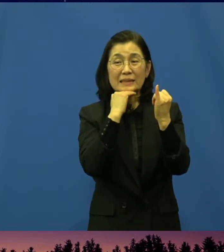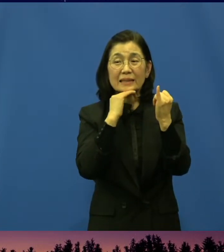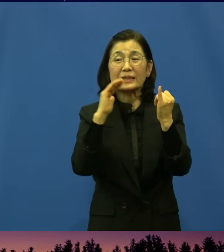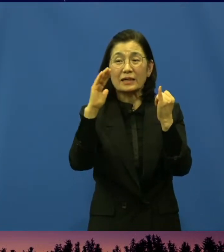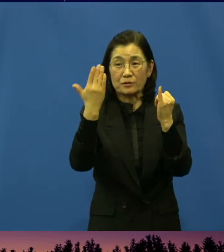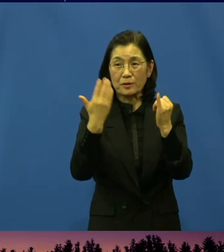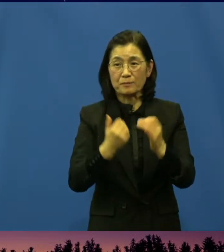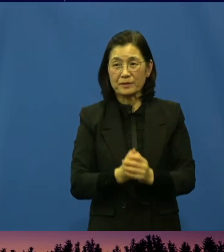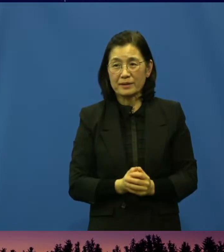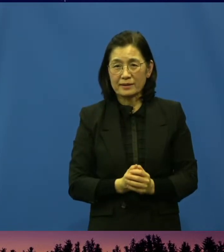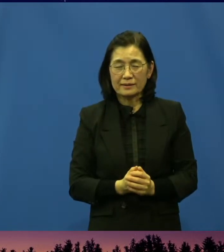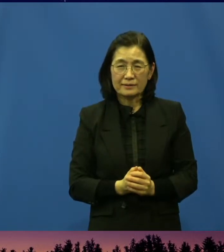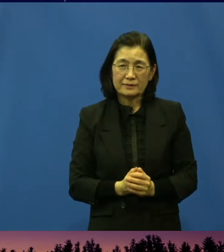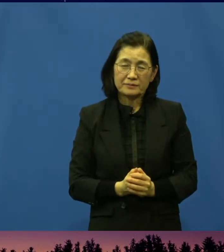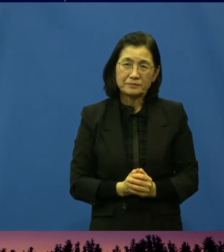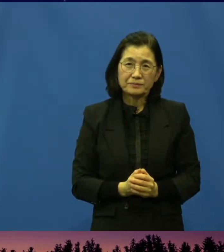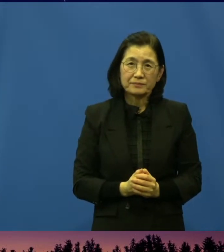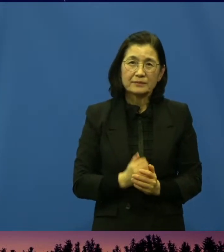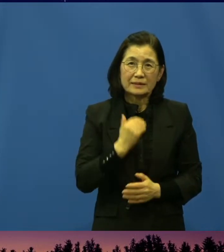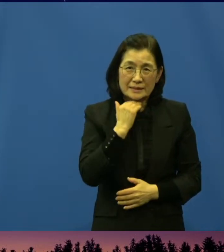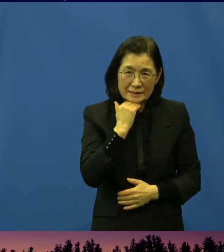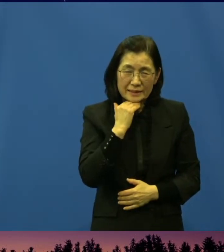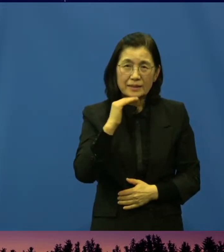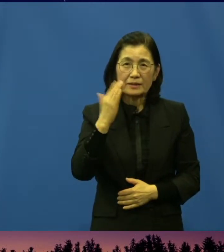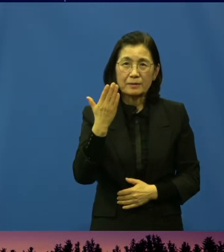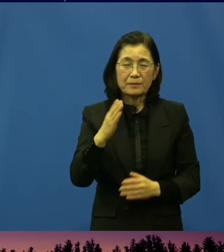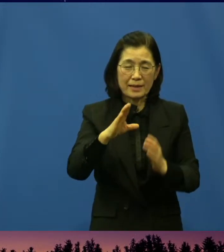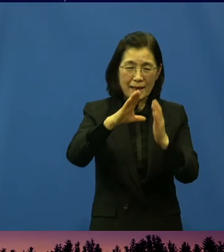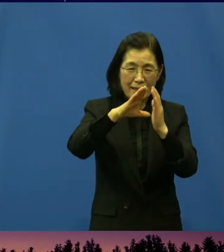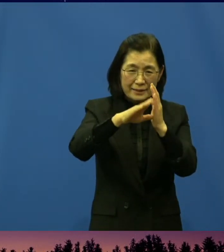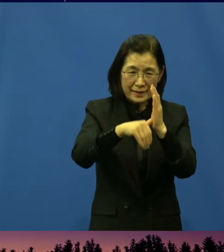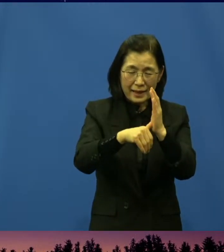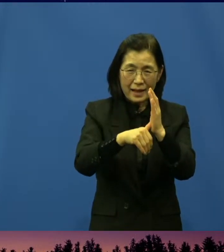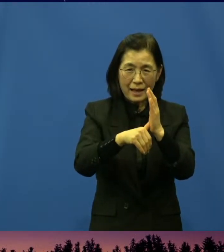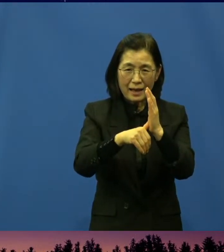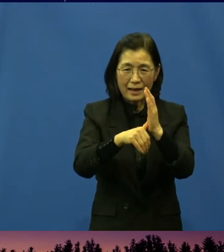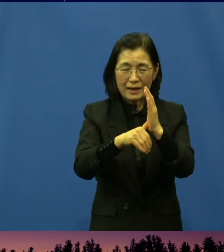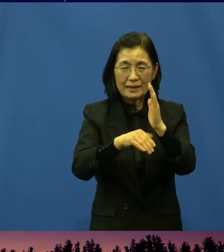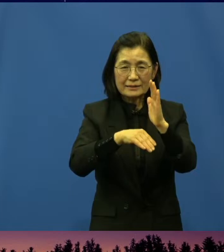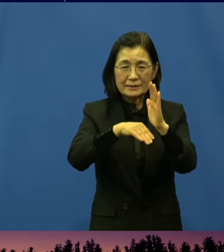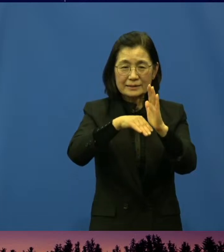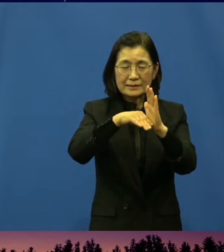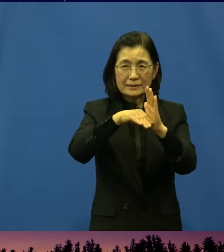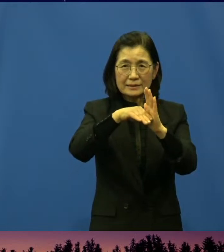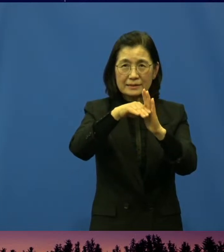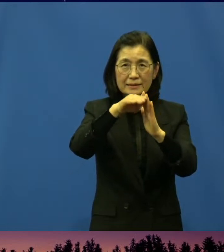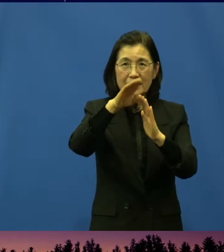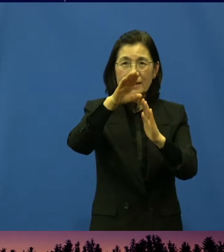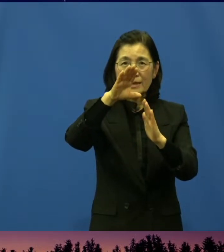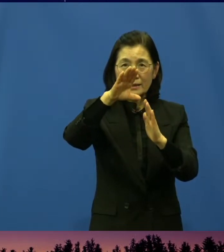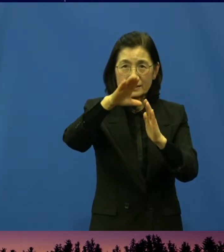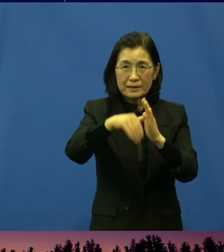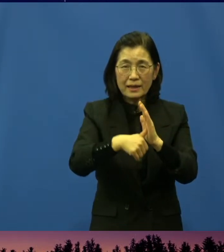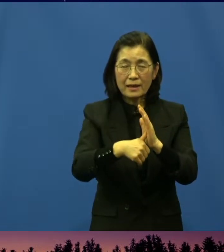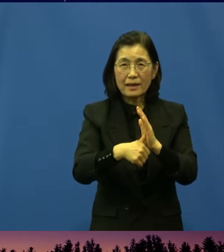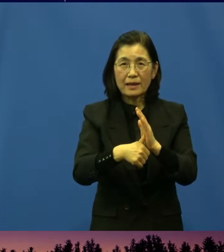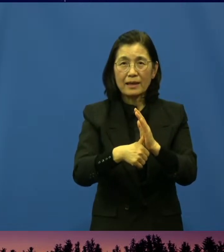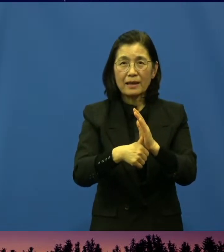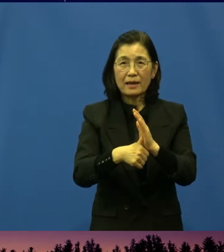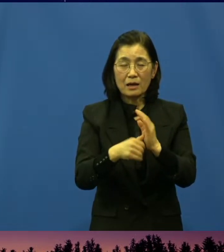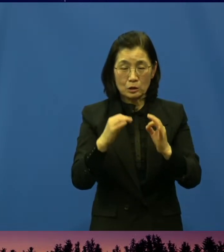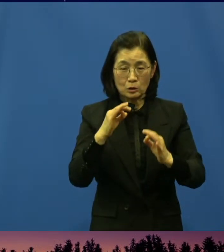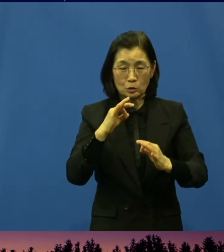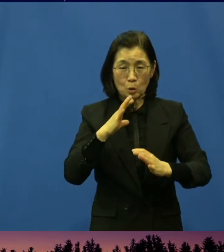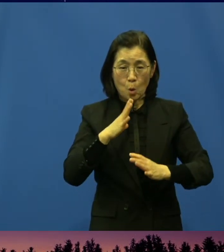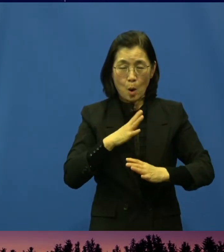결정적인 순간이 온다는 거예요. 때가 참해. 그죠? 때가 참해. 그때는 상상할 수 없는 놀라운